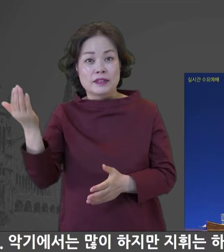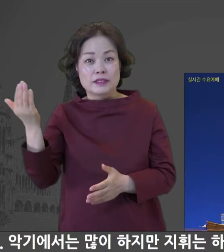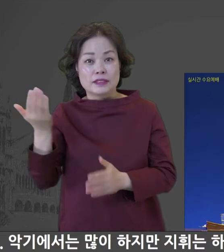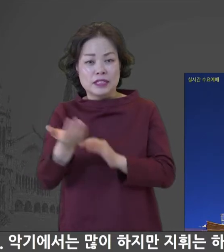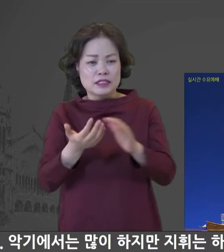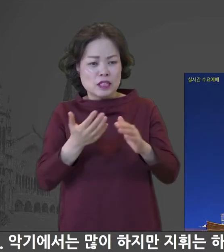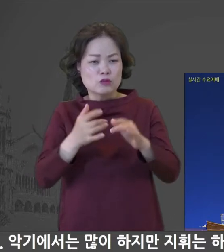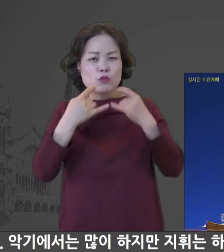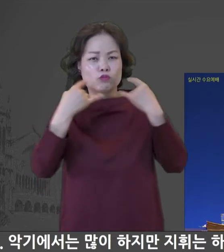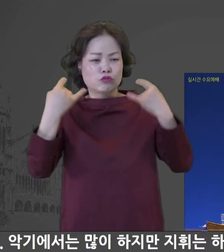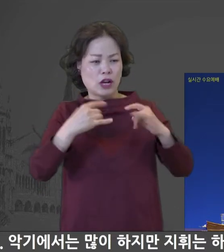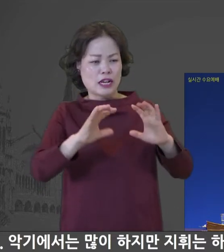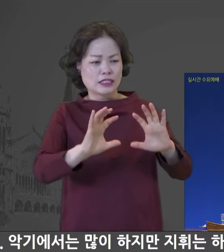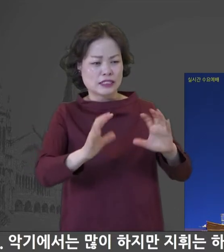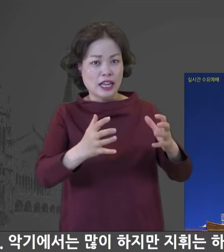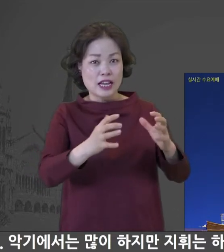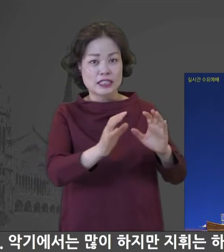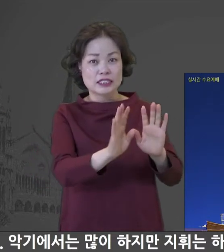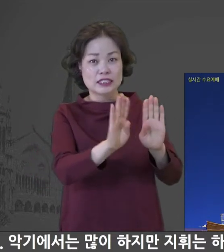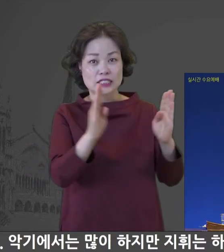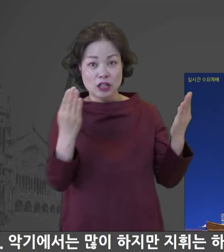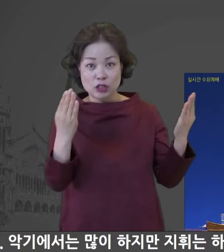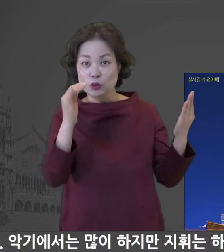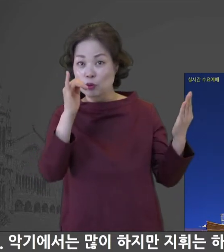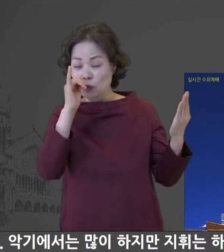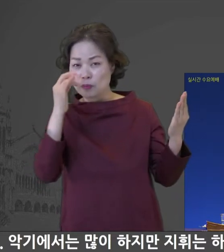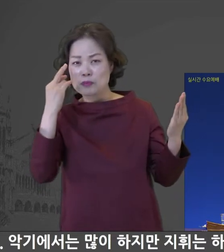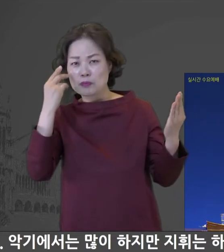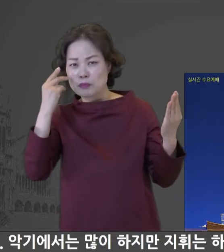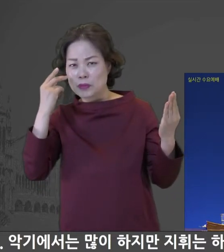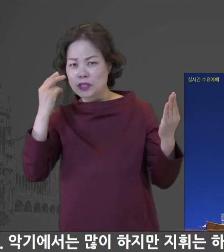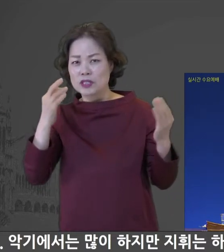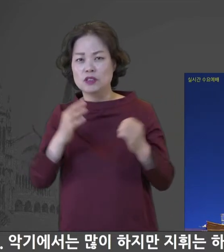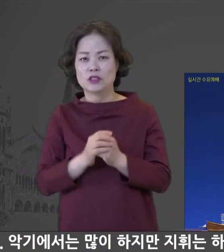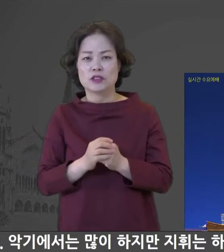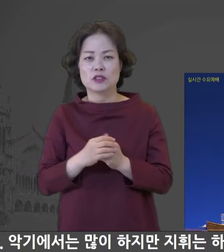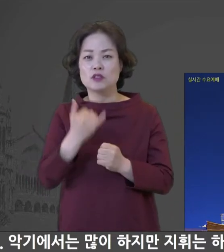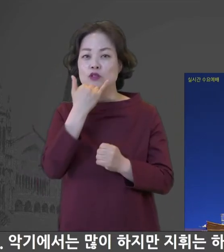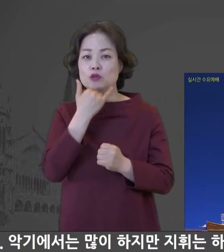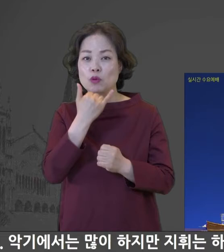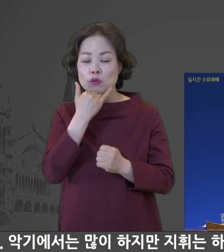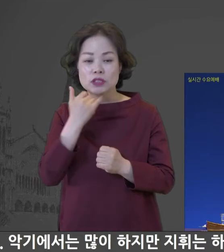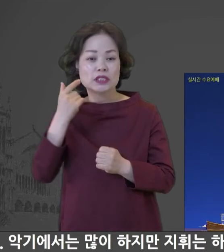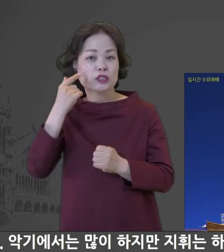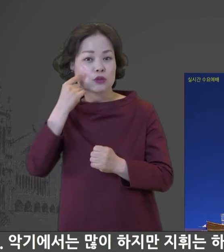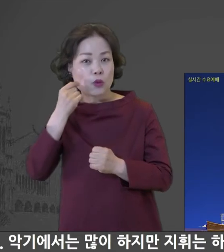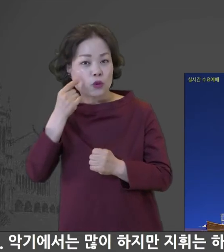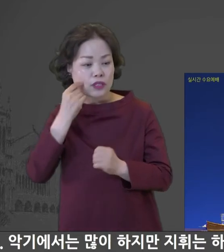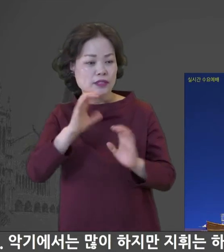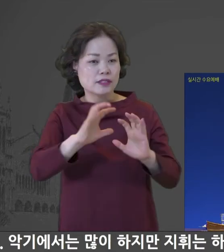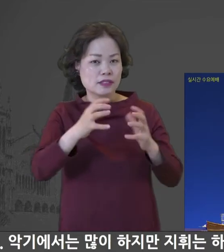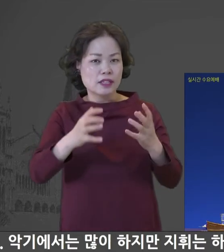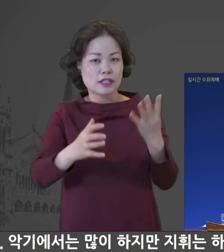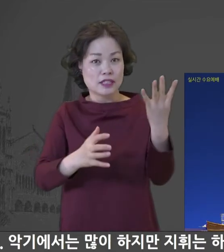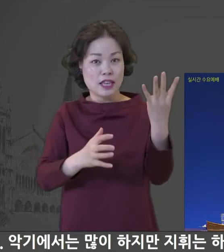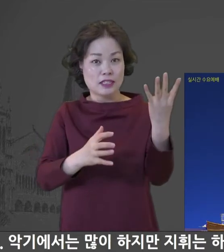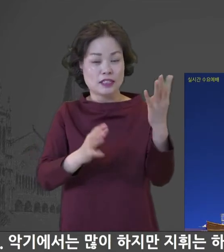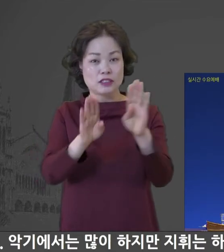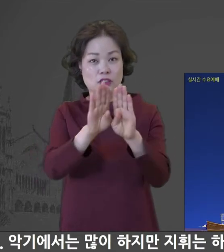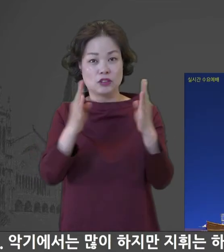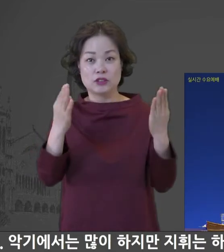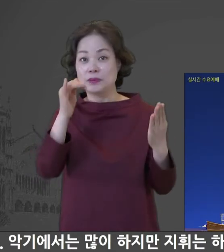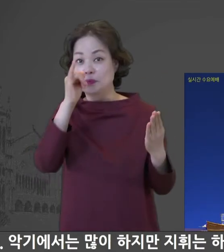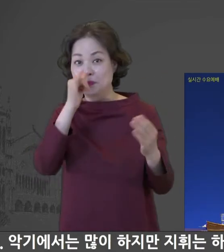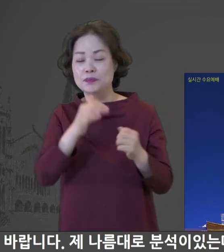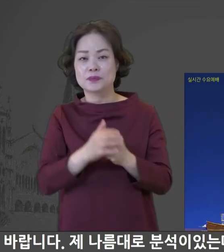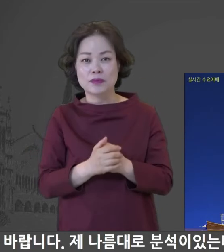예선전은 프랑스에서도 열리고 미국 뉴욕에서도 열리고 독일 베를린에서도 열리고 일본 도쿄에서 열리는데 총 4군데에서 열립니다.